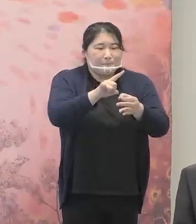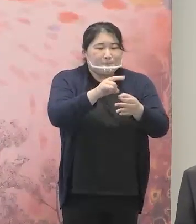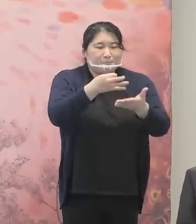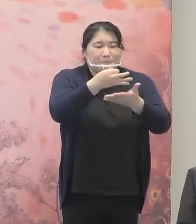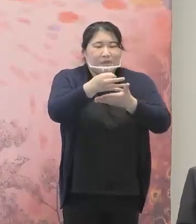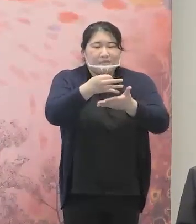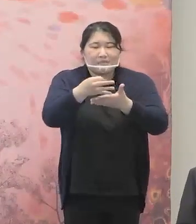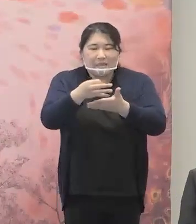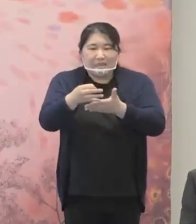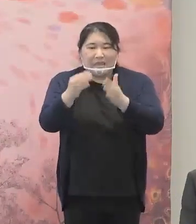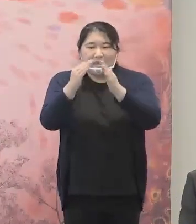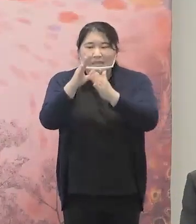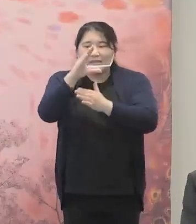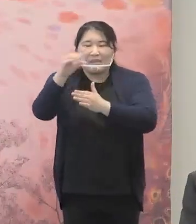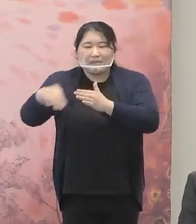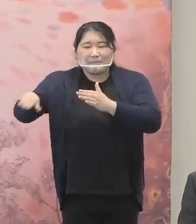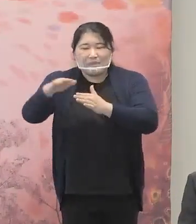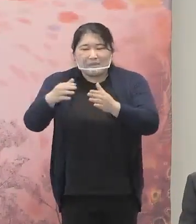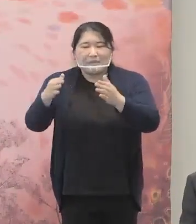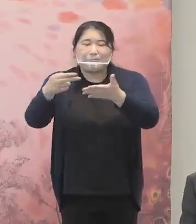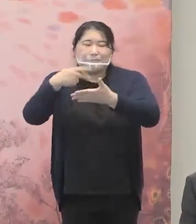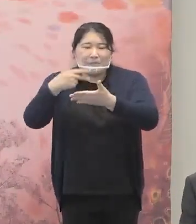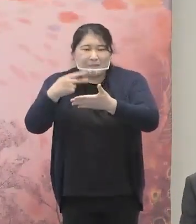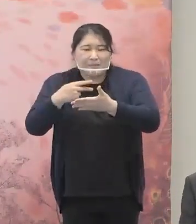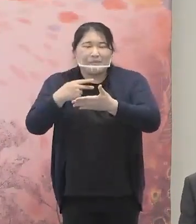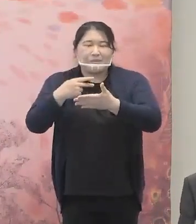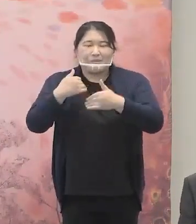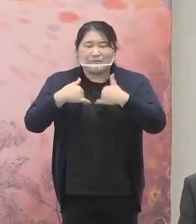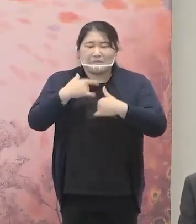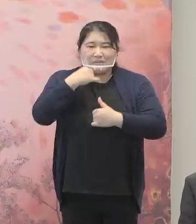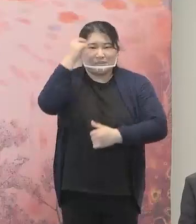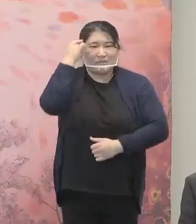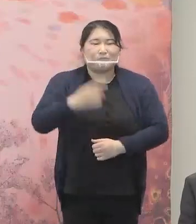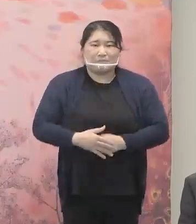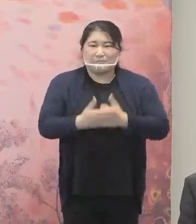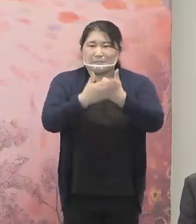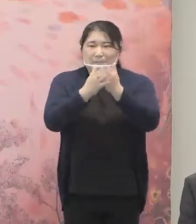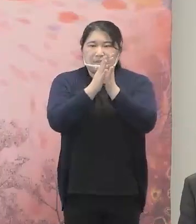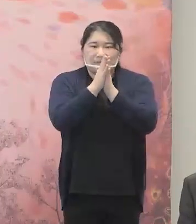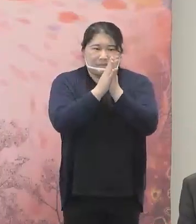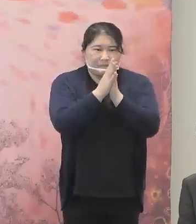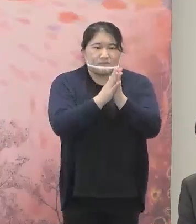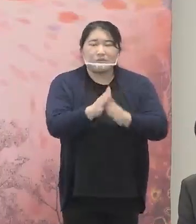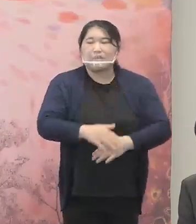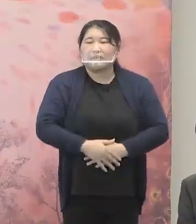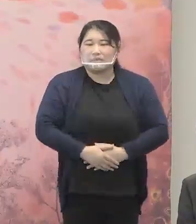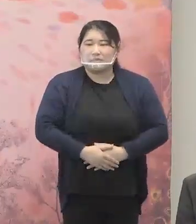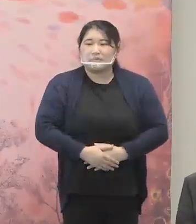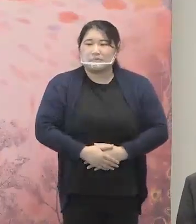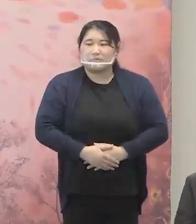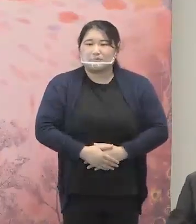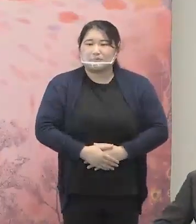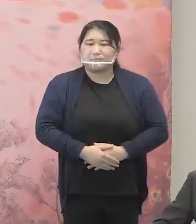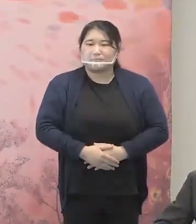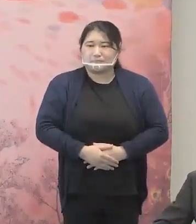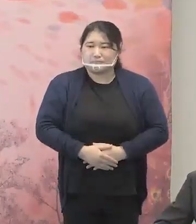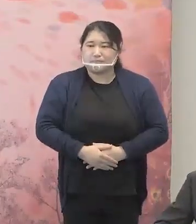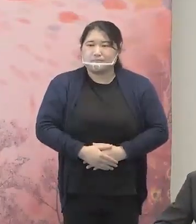余韻をお楽しみいただければというふうに思ってございます。ご協力よろしくお願いします。はい、ありがとうございます。